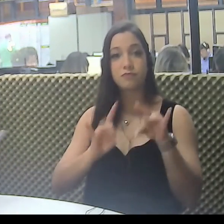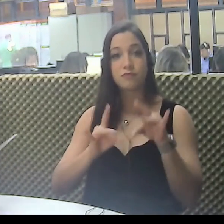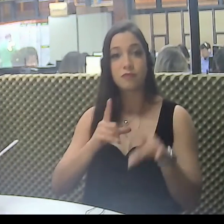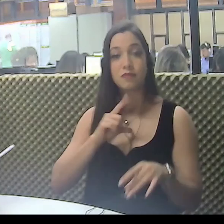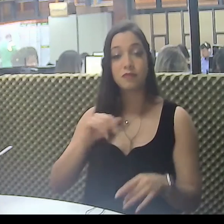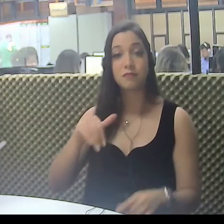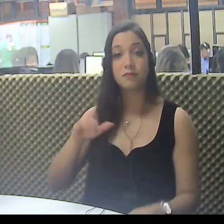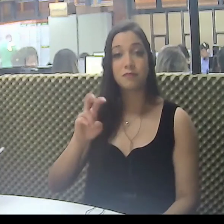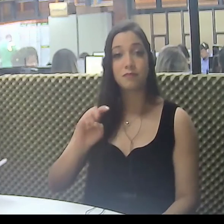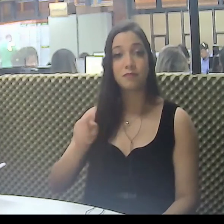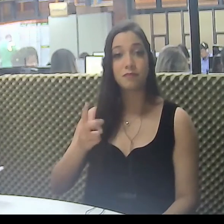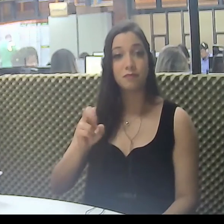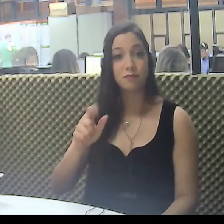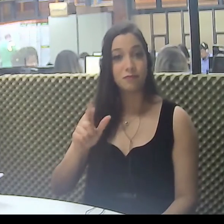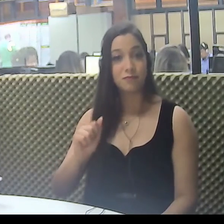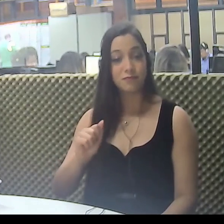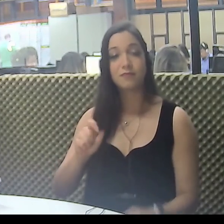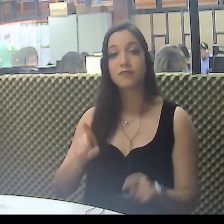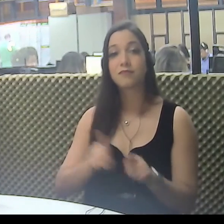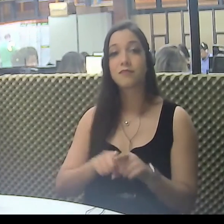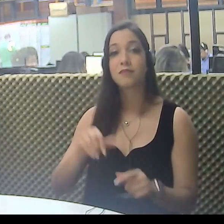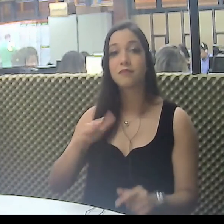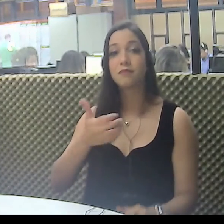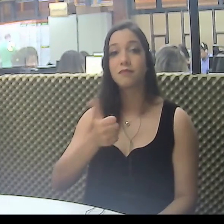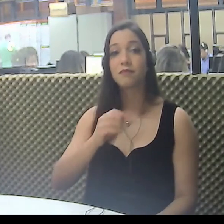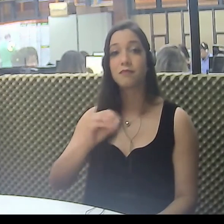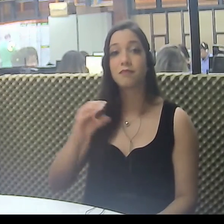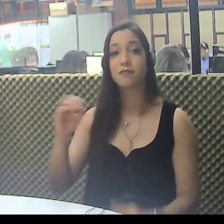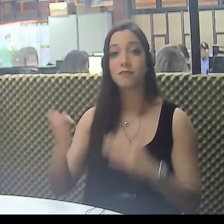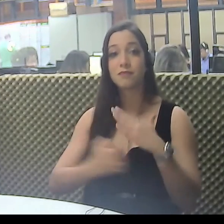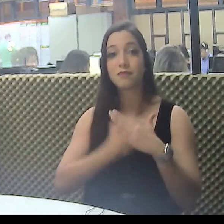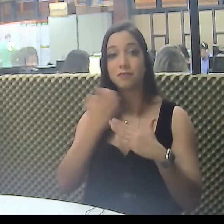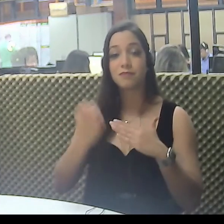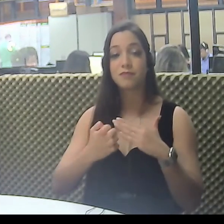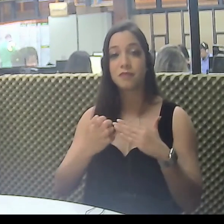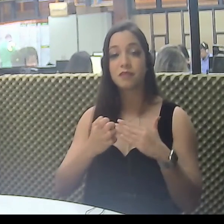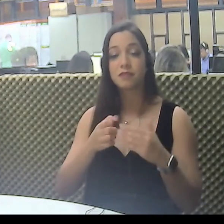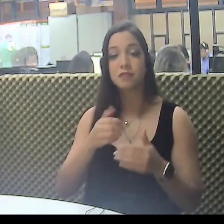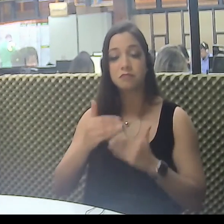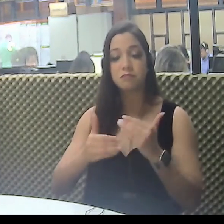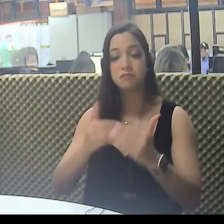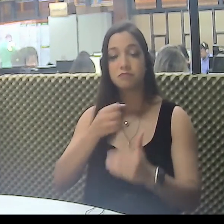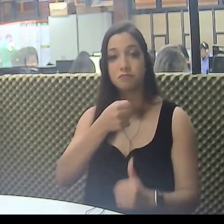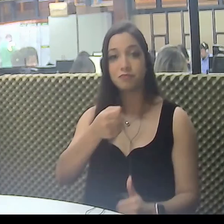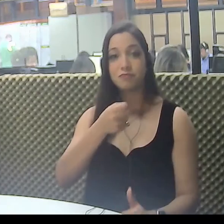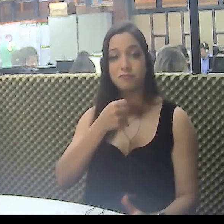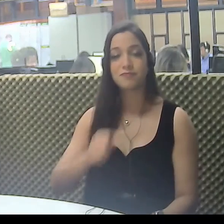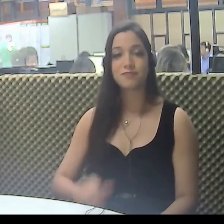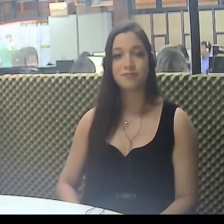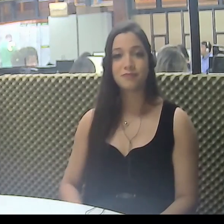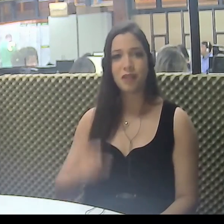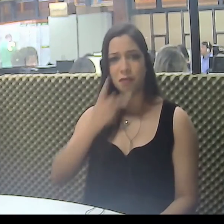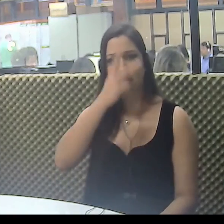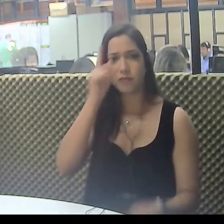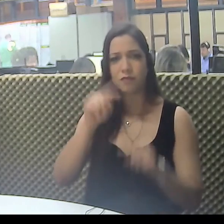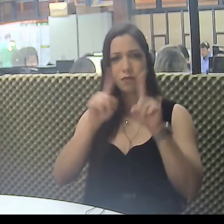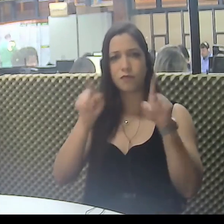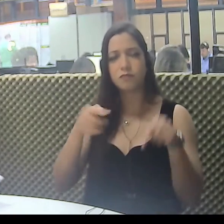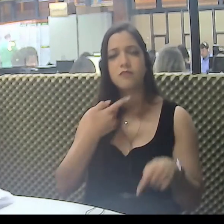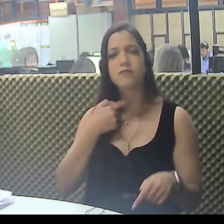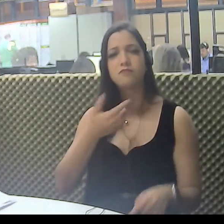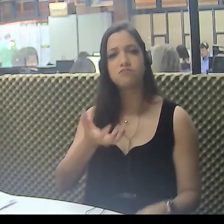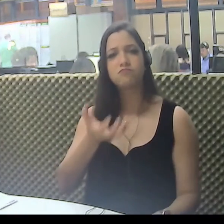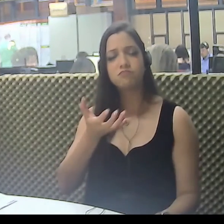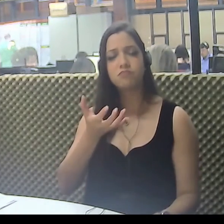ofertadas mais de 5 mil vagas e mais de 100 empresas estarão realizando processo seletivo. Os trabalhadores interessados